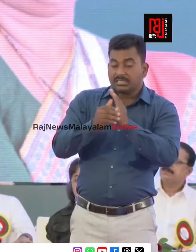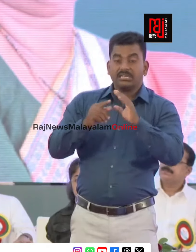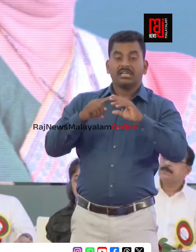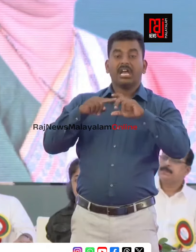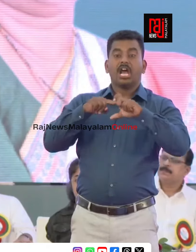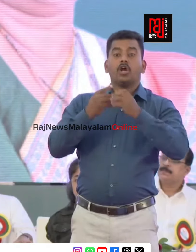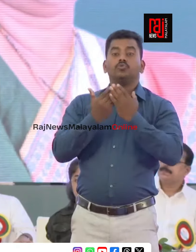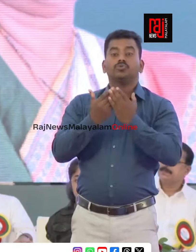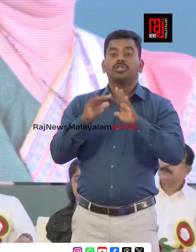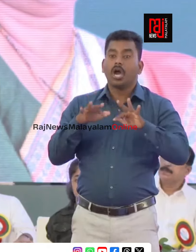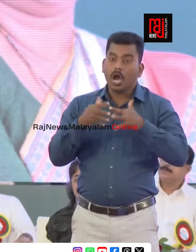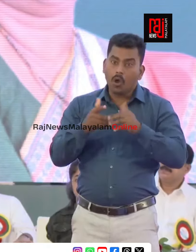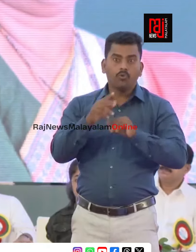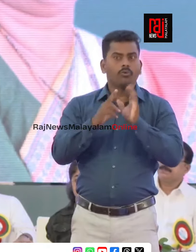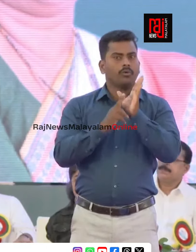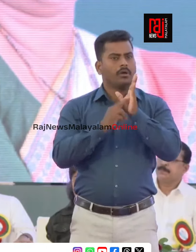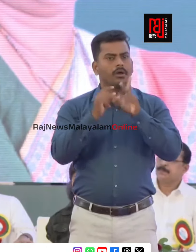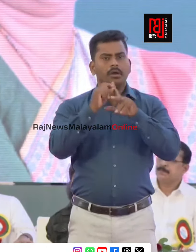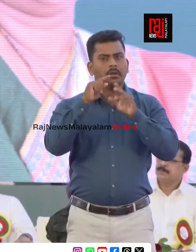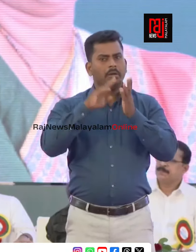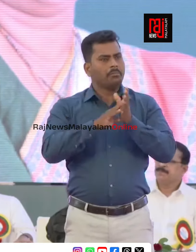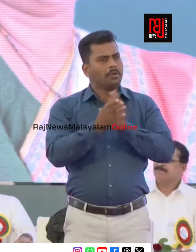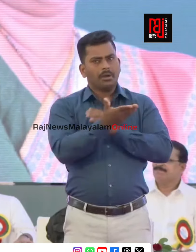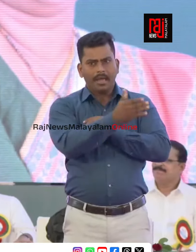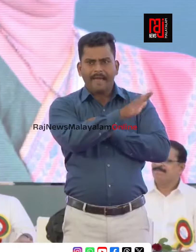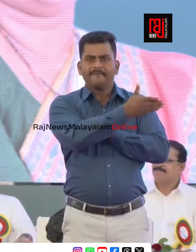ഇതെല്ലാം ഇവിടെ നടത്തി വരികയാണ്.